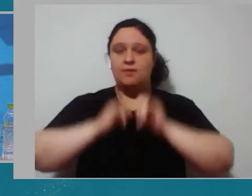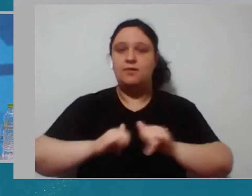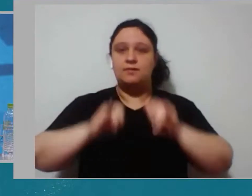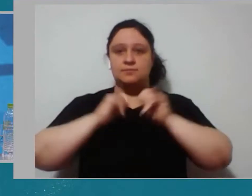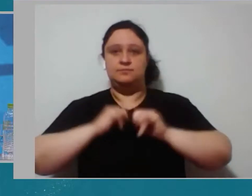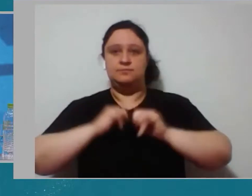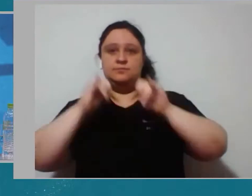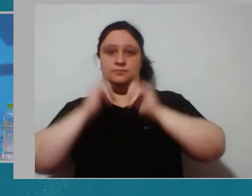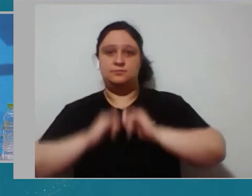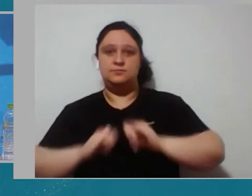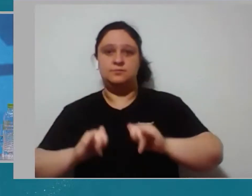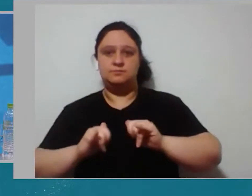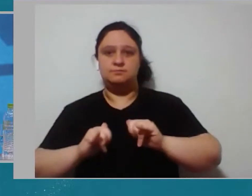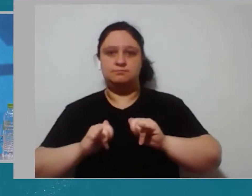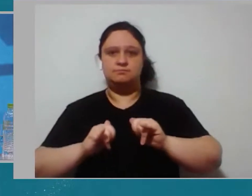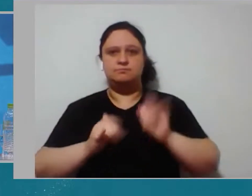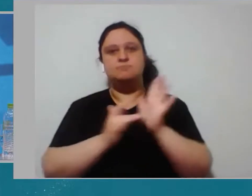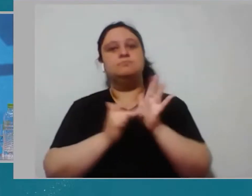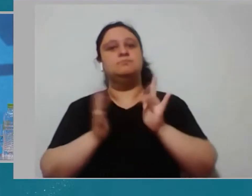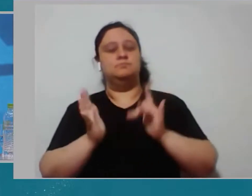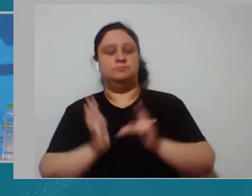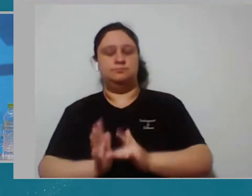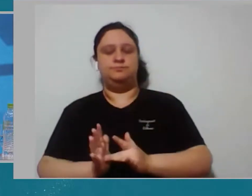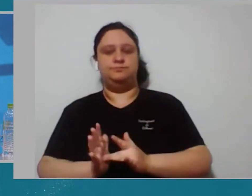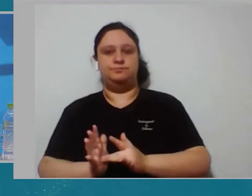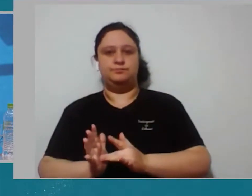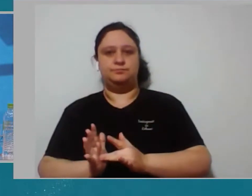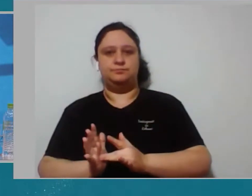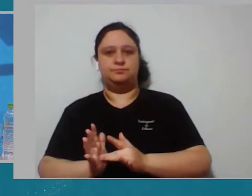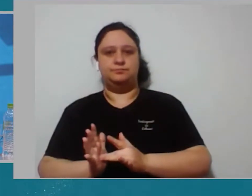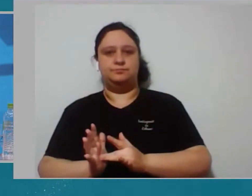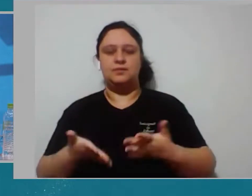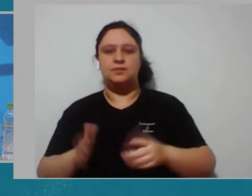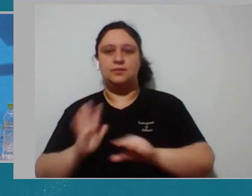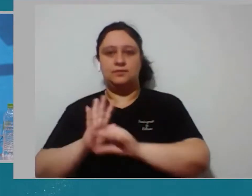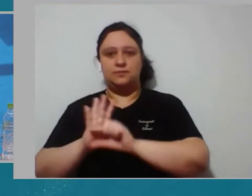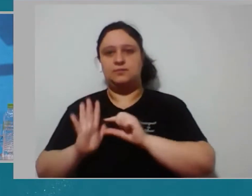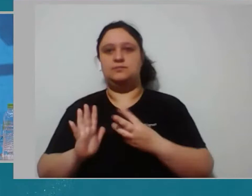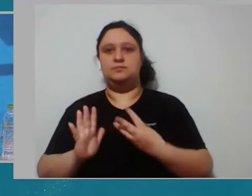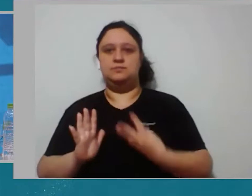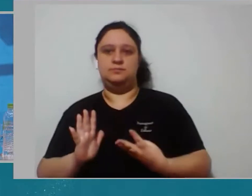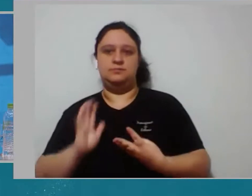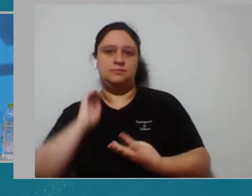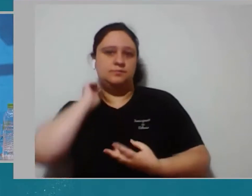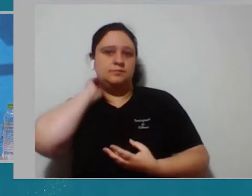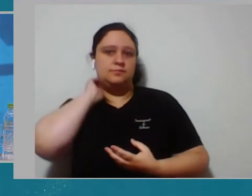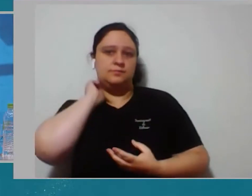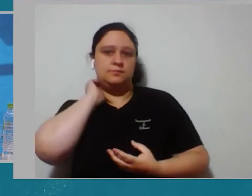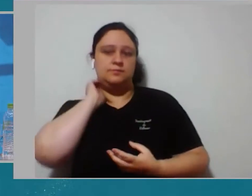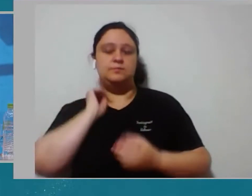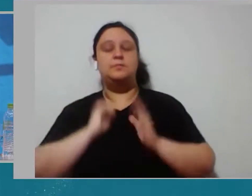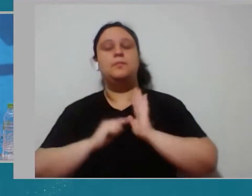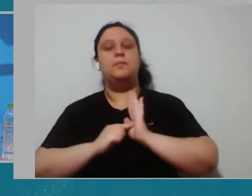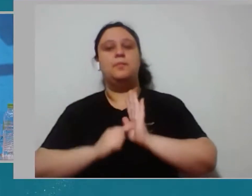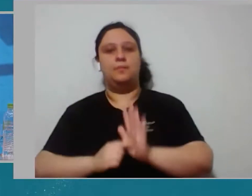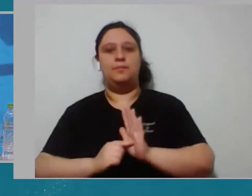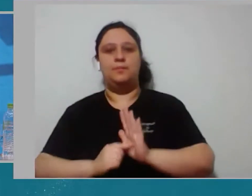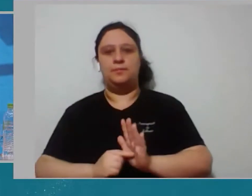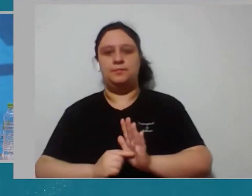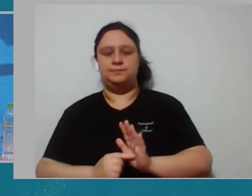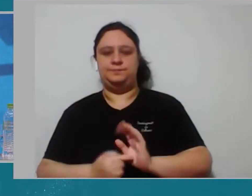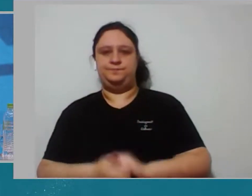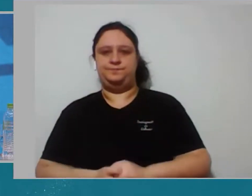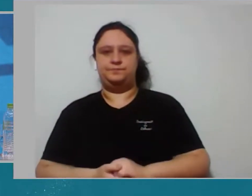nosso Senhor. Aqui diz, no versículo 3, porque este é o referido por intermédio